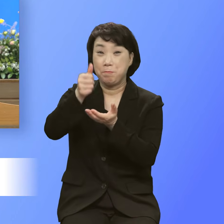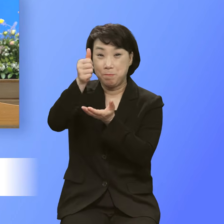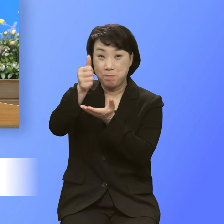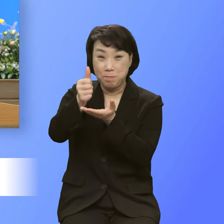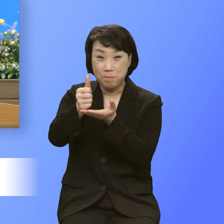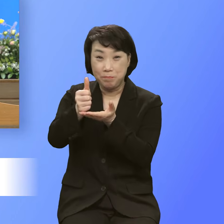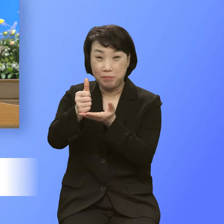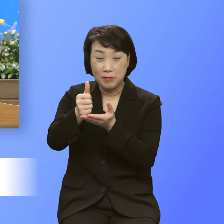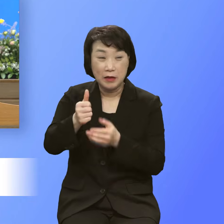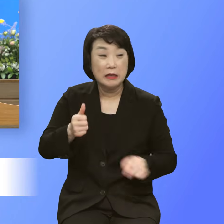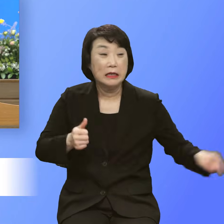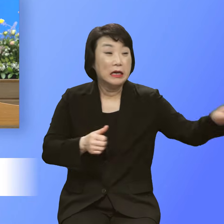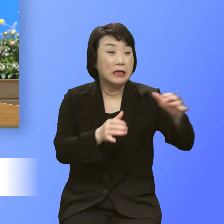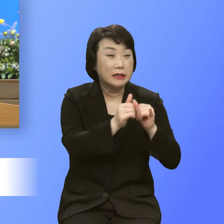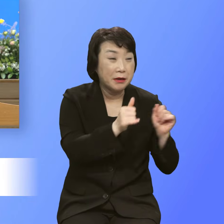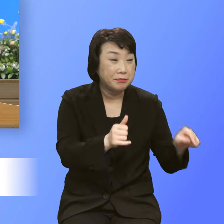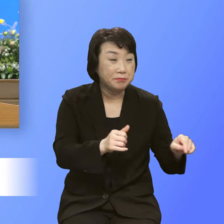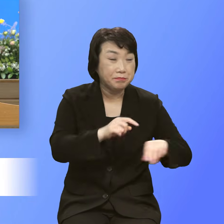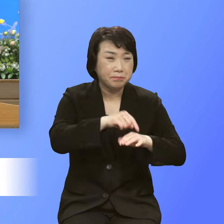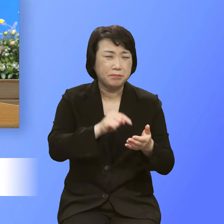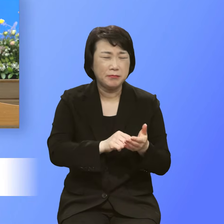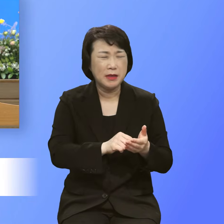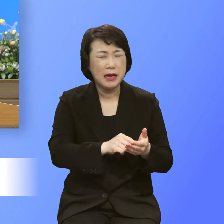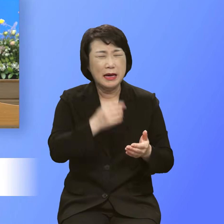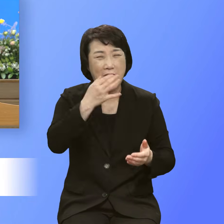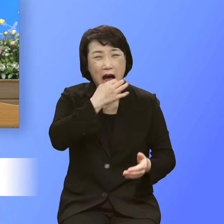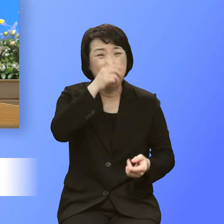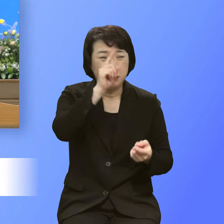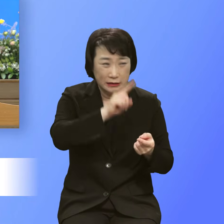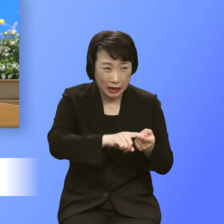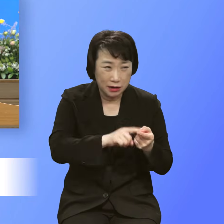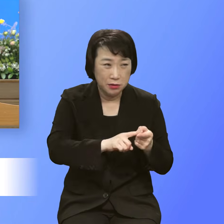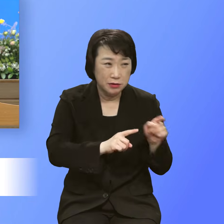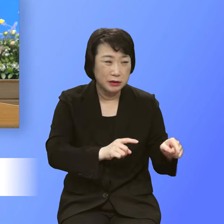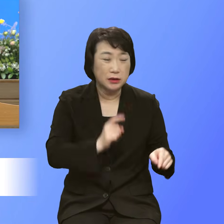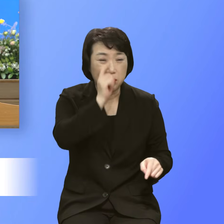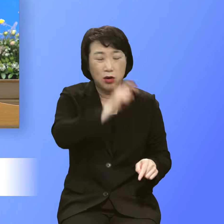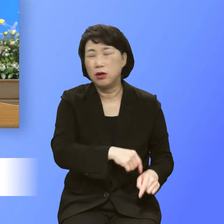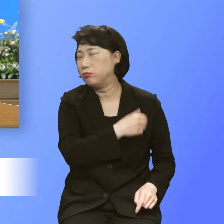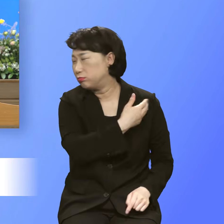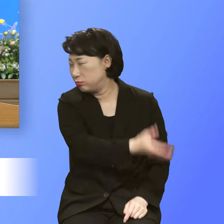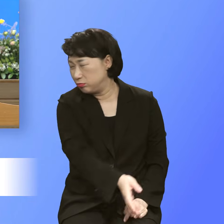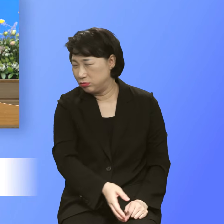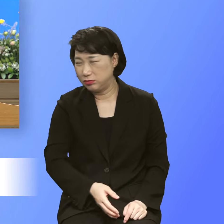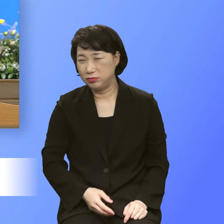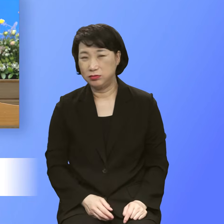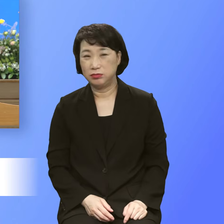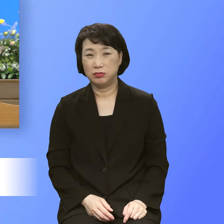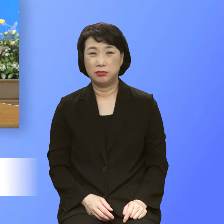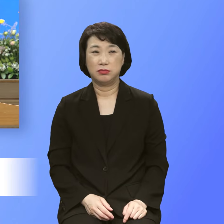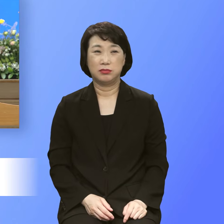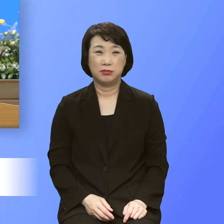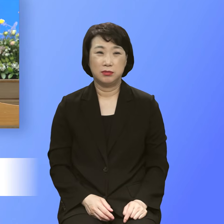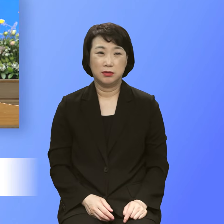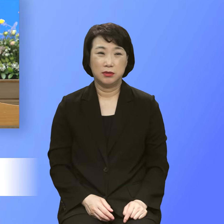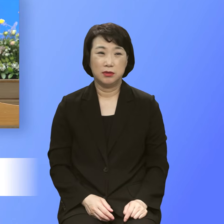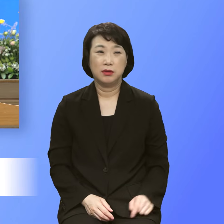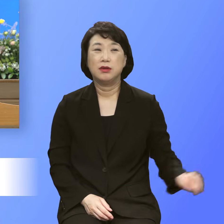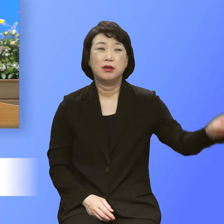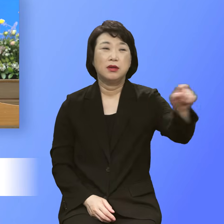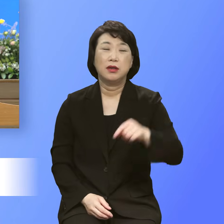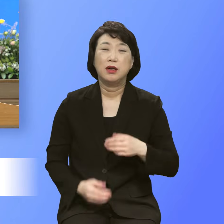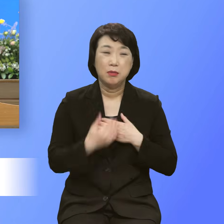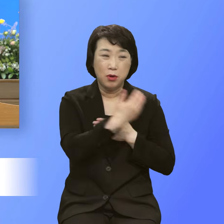하나님께서 저희를 마음의 정욕대로 더러움에 내버려 버렸대. 저희